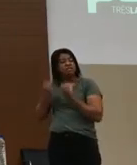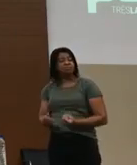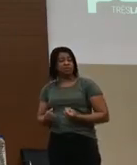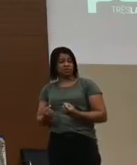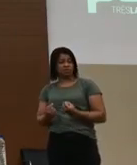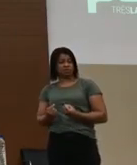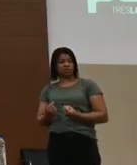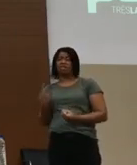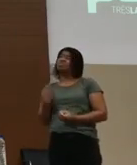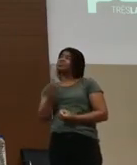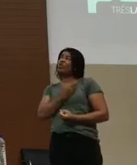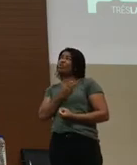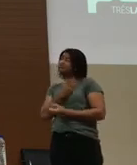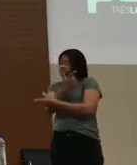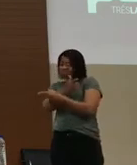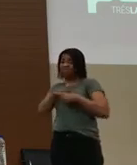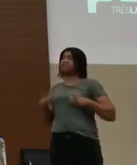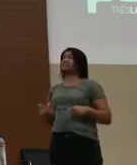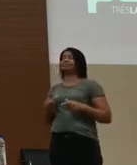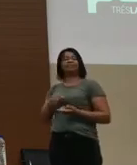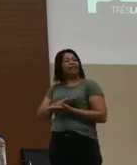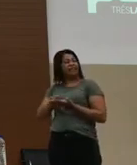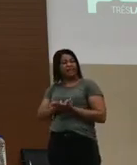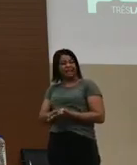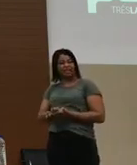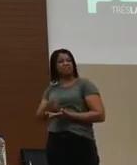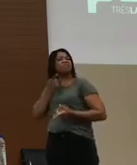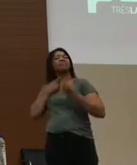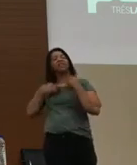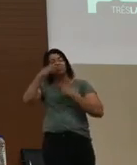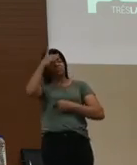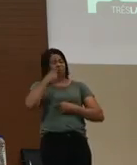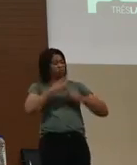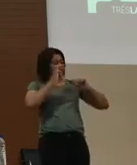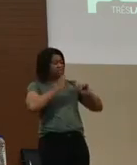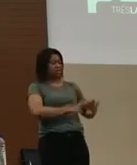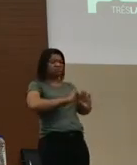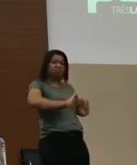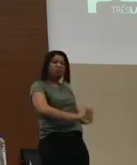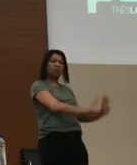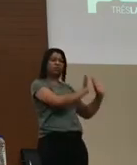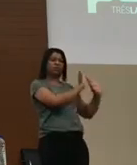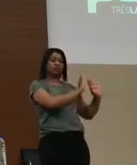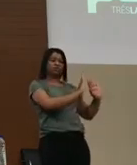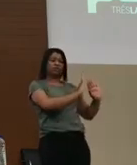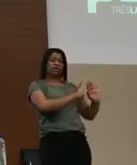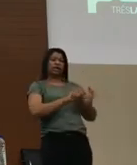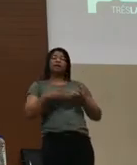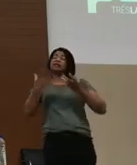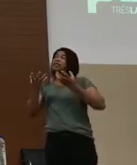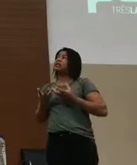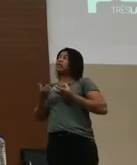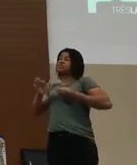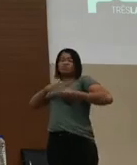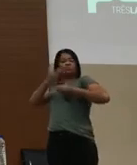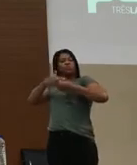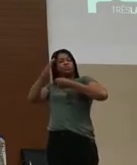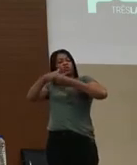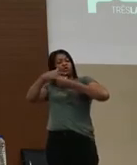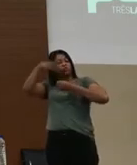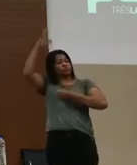de nós mesmos, mas cheios de Deus, cheios do Espírito de Deus,